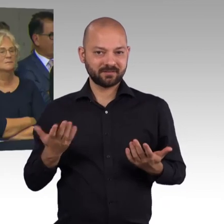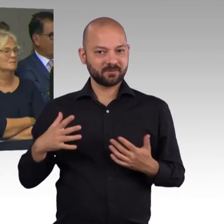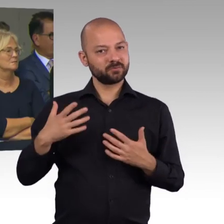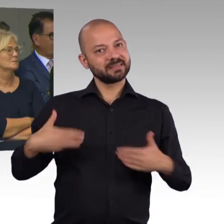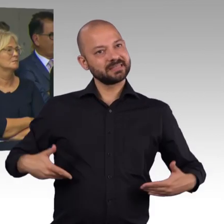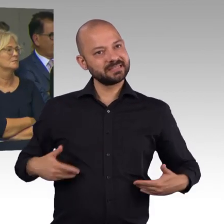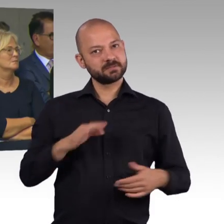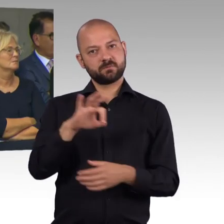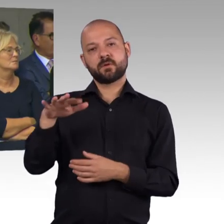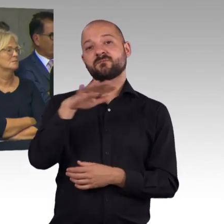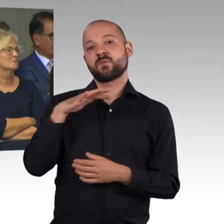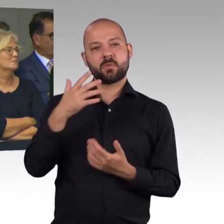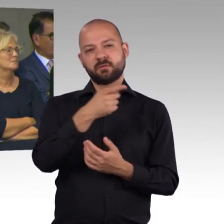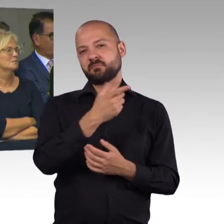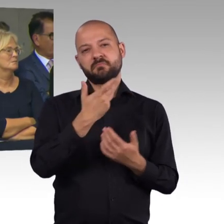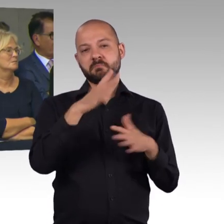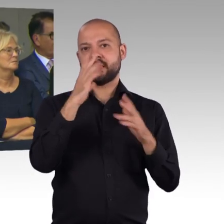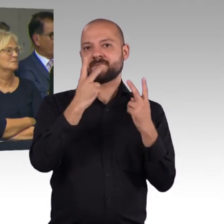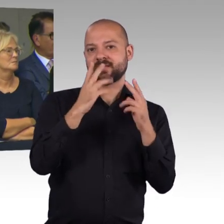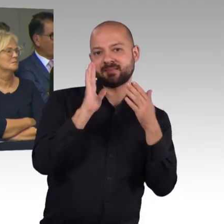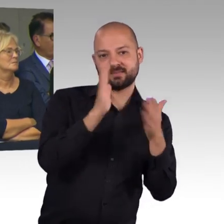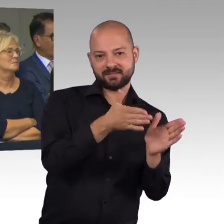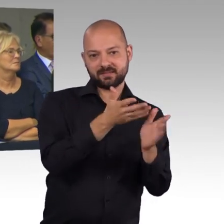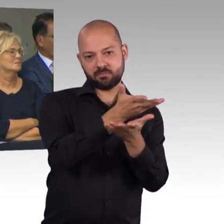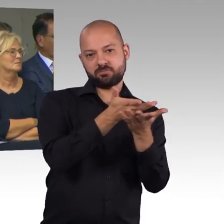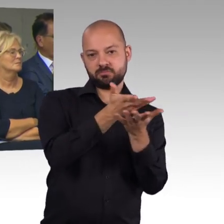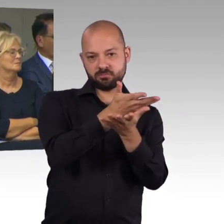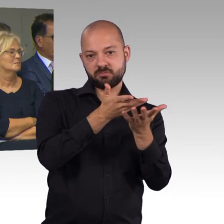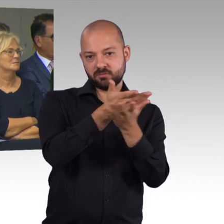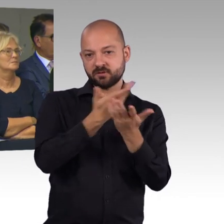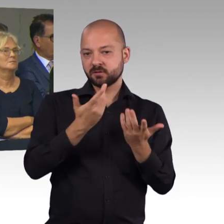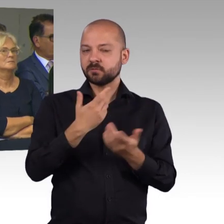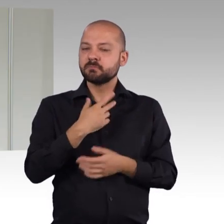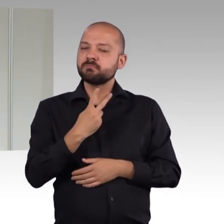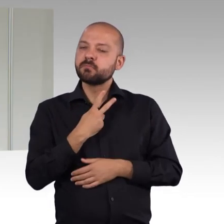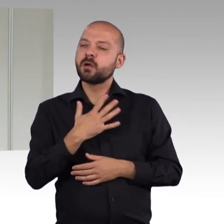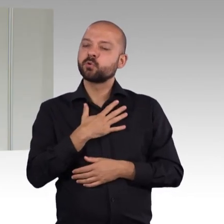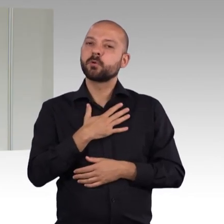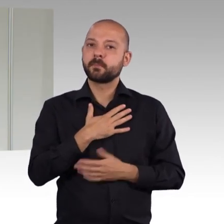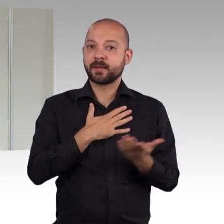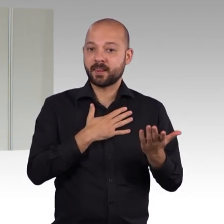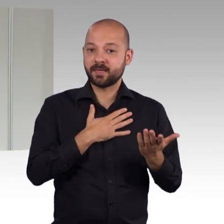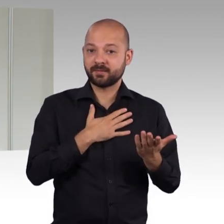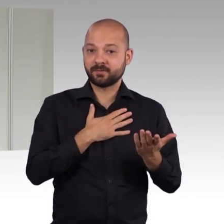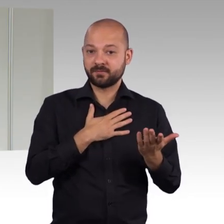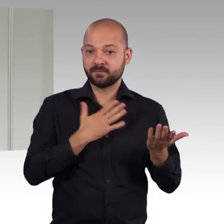ist nämlich keine Glückssache, sondern eine Frage des Sachverstands und des Herzens.